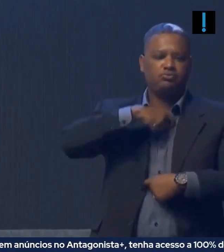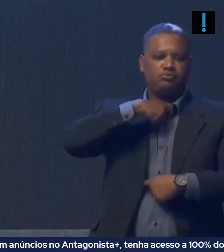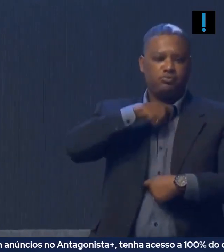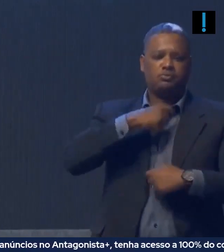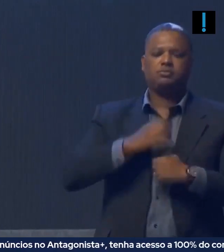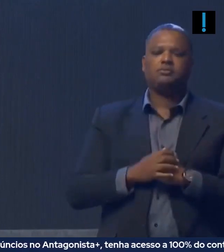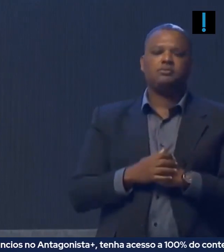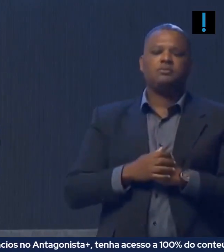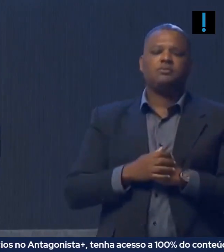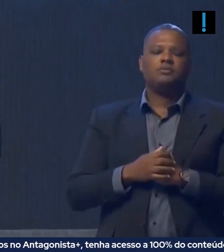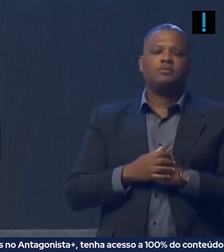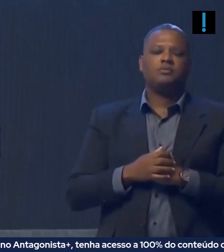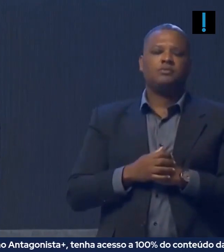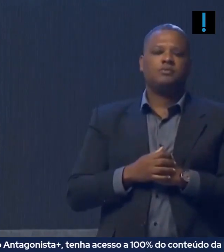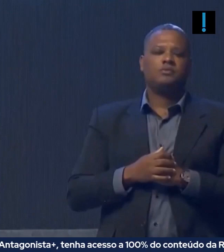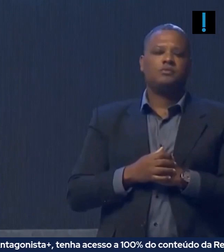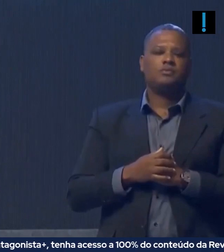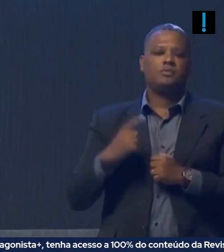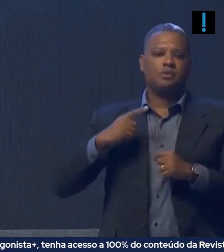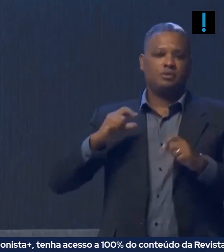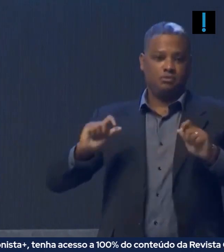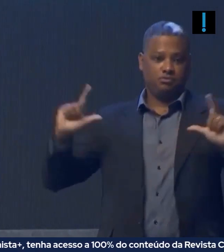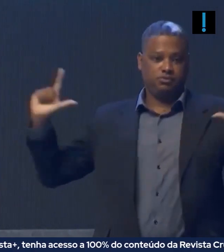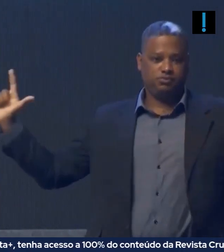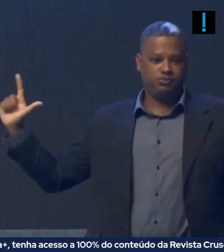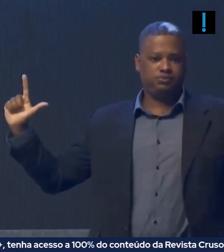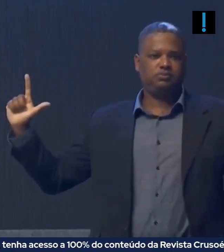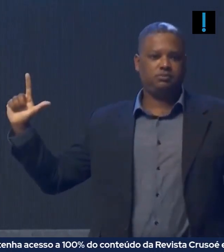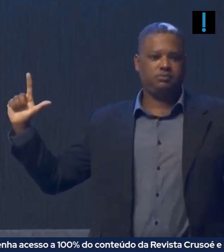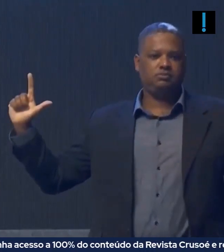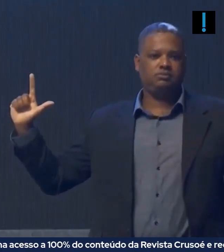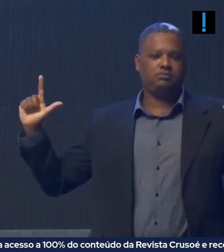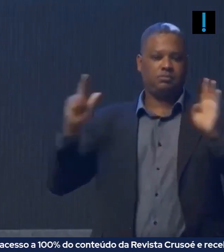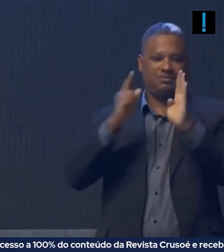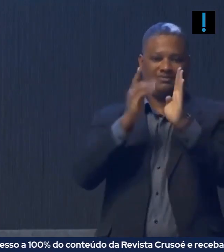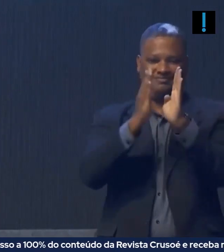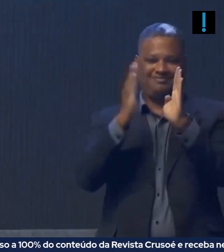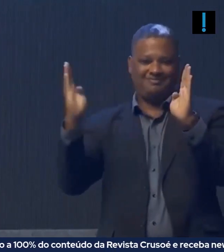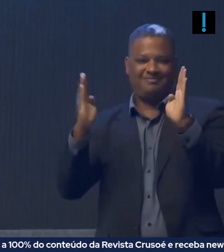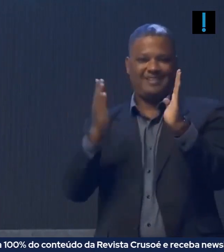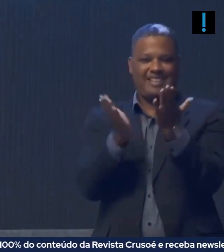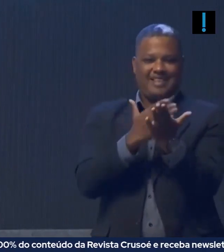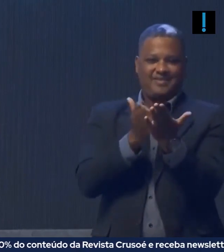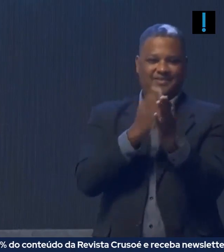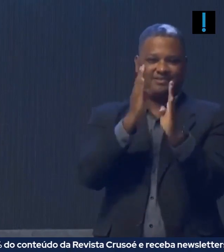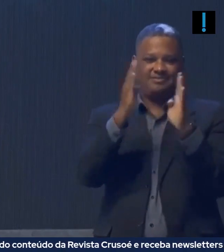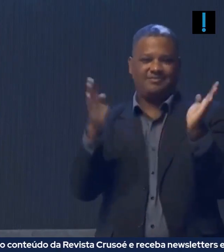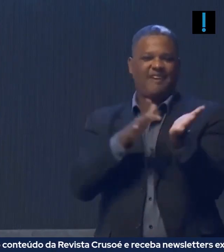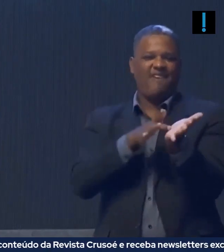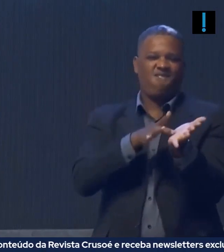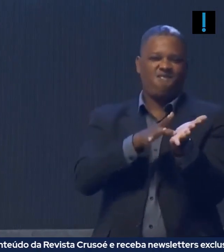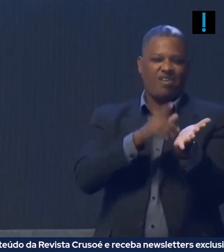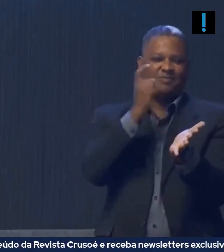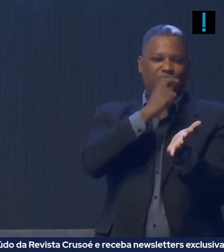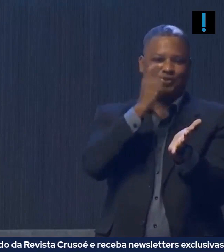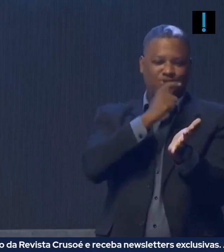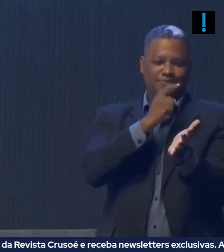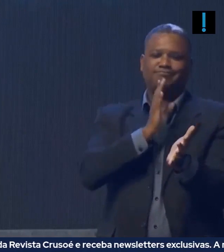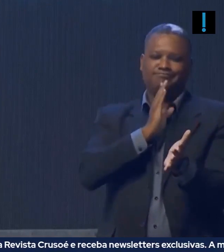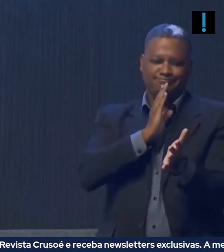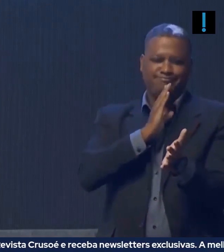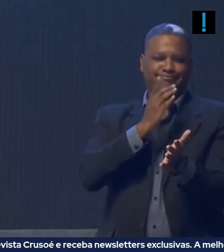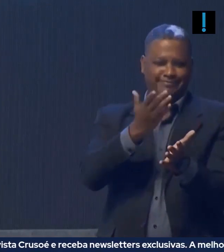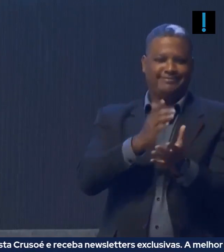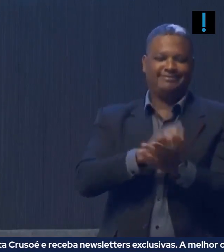gravata eu coloco o painel falso atrás de livros e a posso correr sempre isso